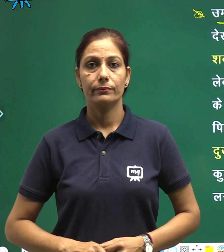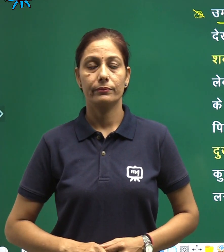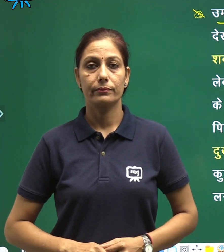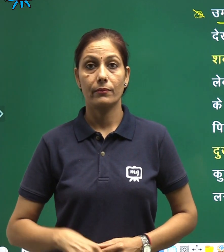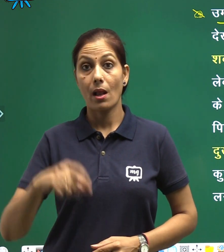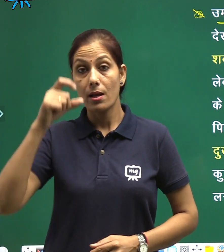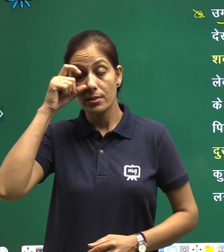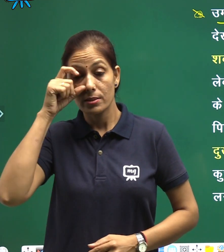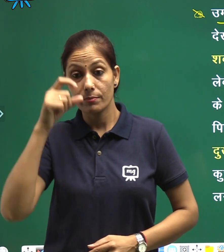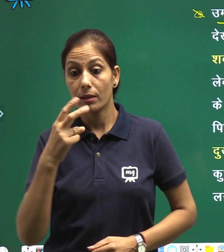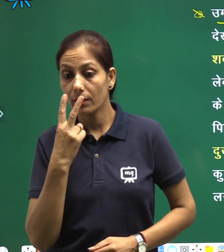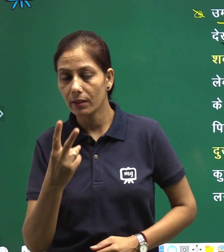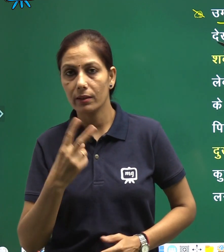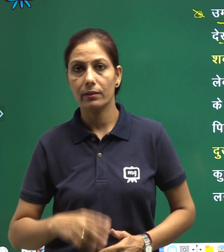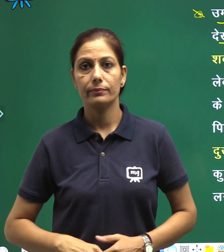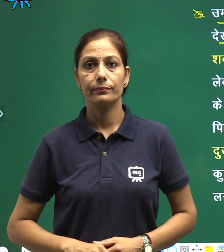चश्मा देखकर